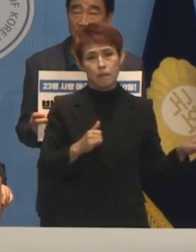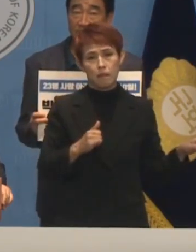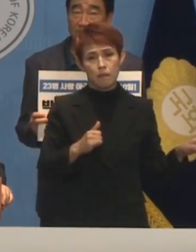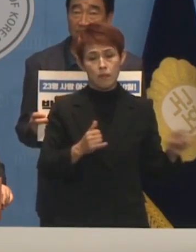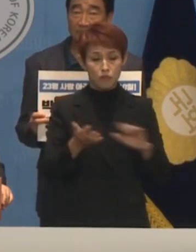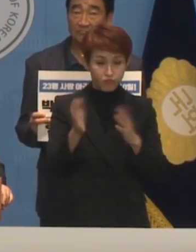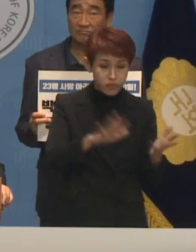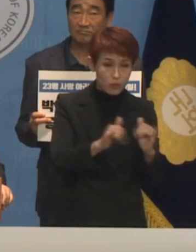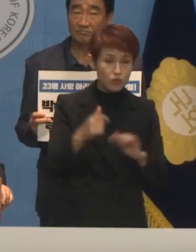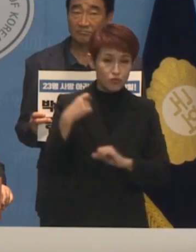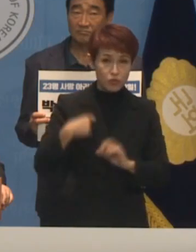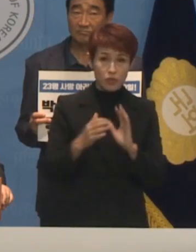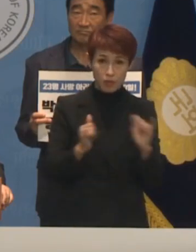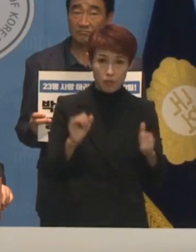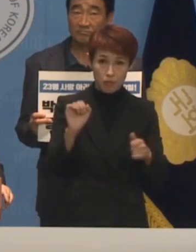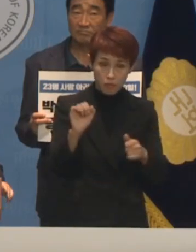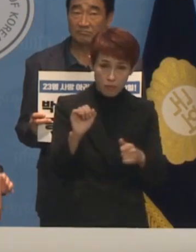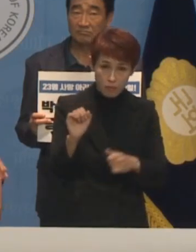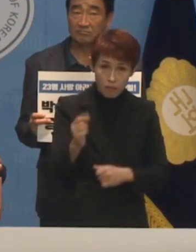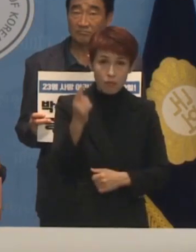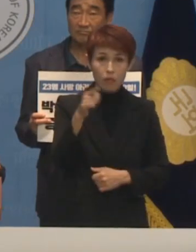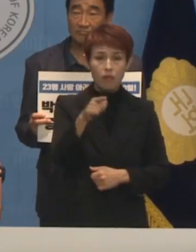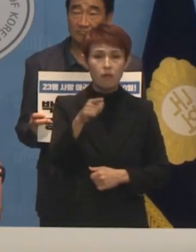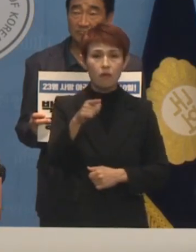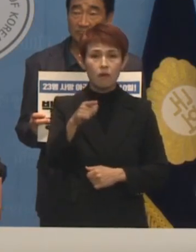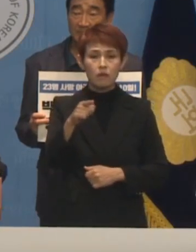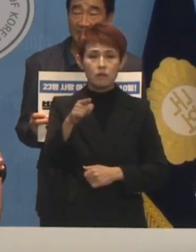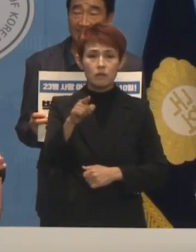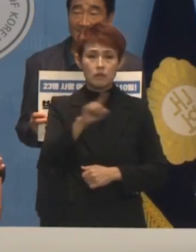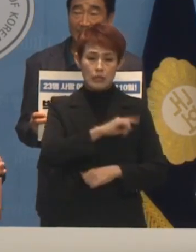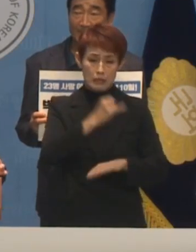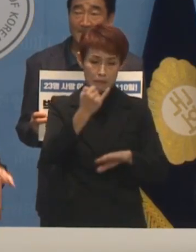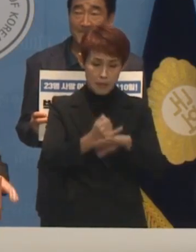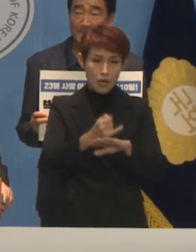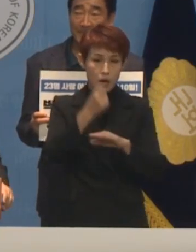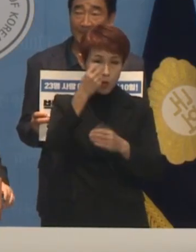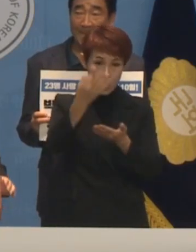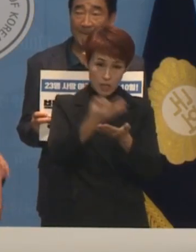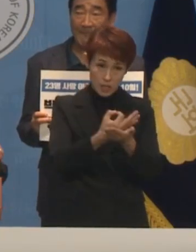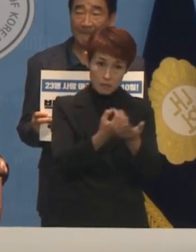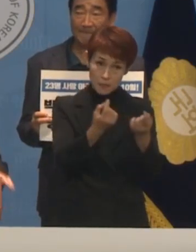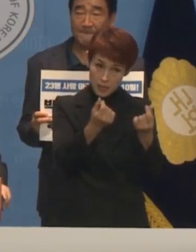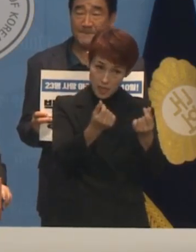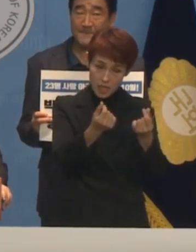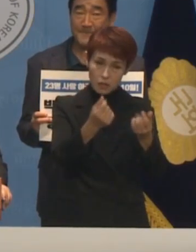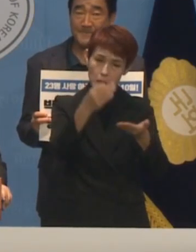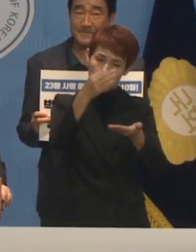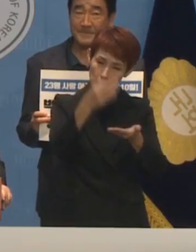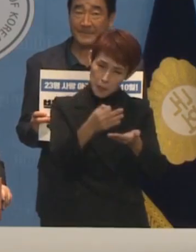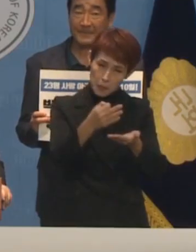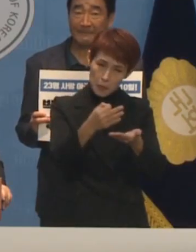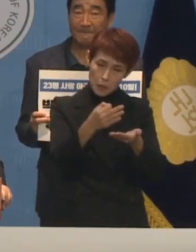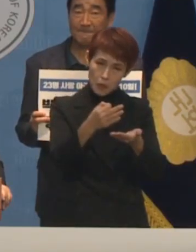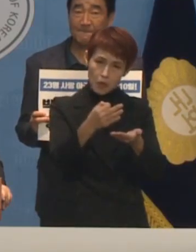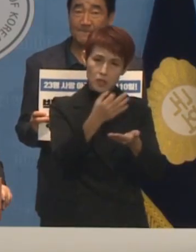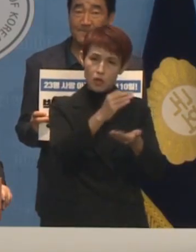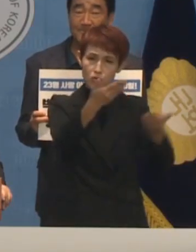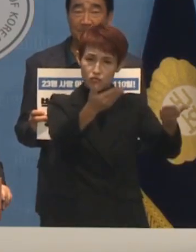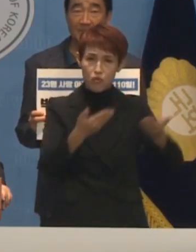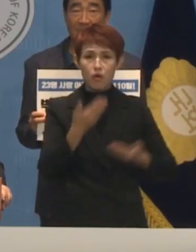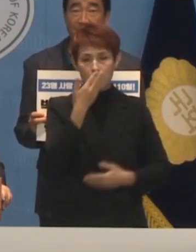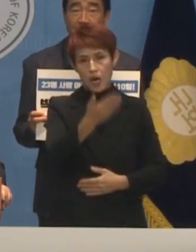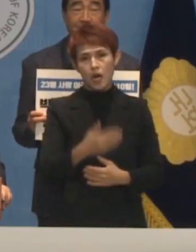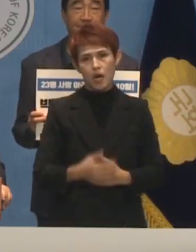일시 수익 자체를 최저임금보다 더 비슷하거나 때로는 더 낮은 수준으로 그렇게밖에 인정해 줄